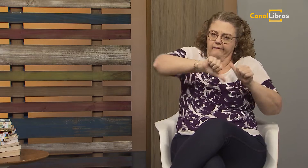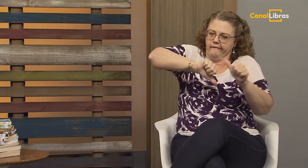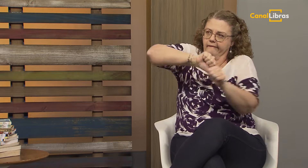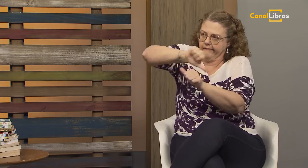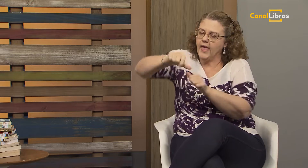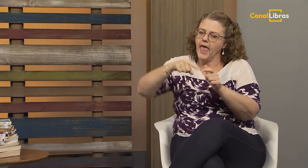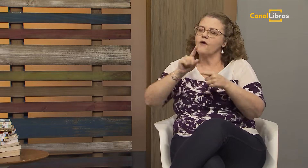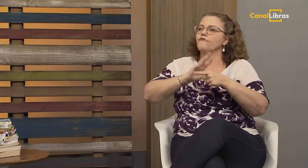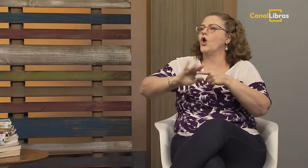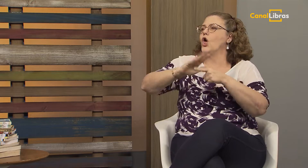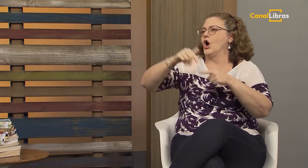da Libras.